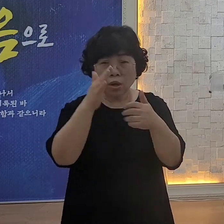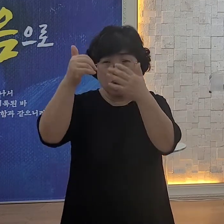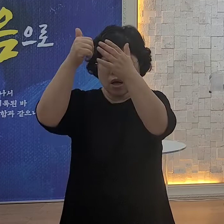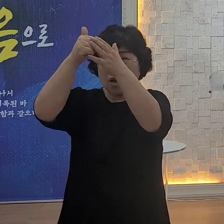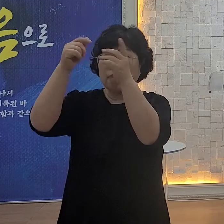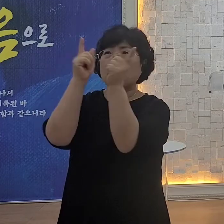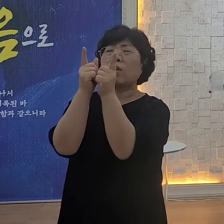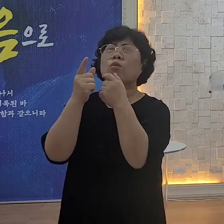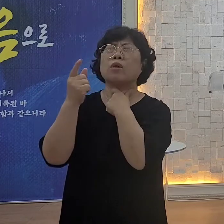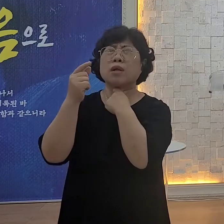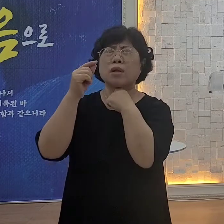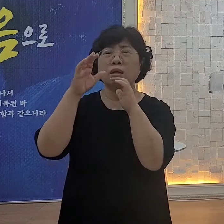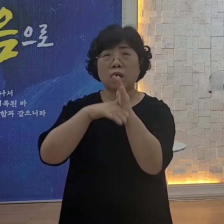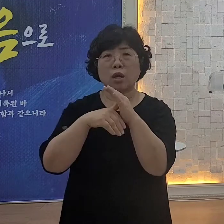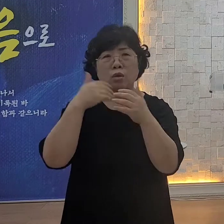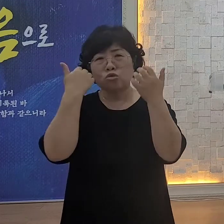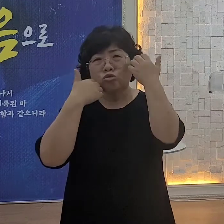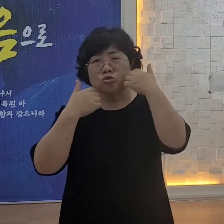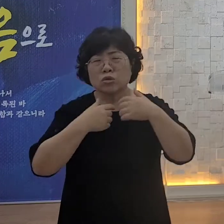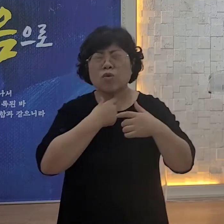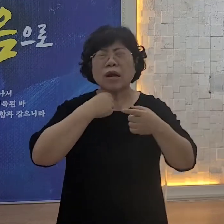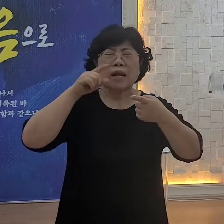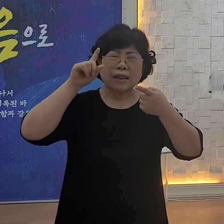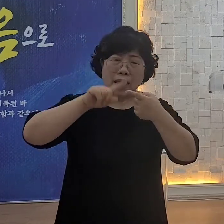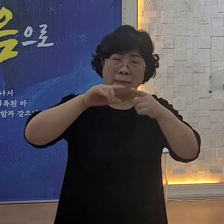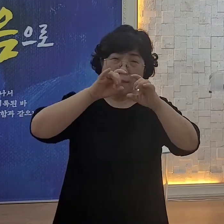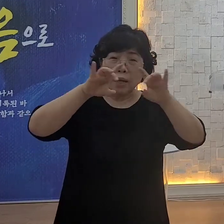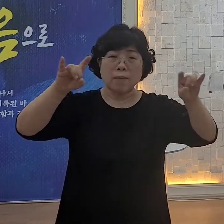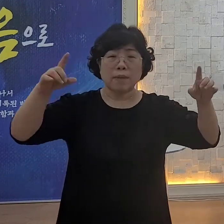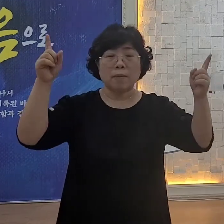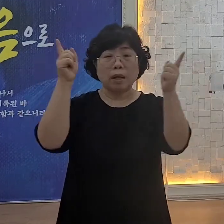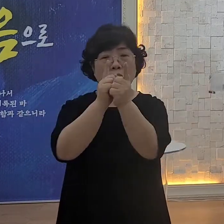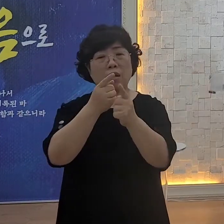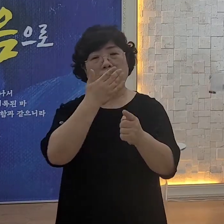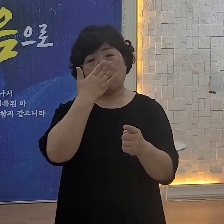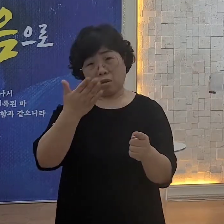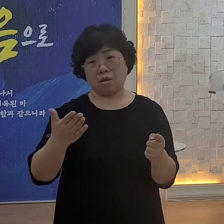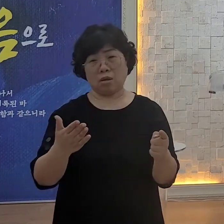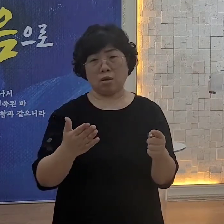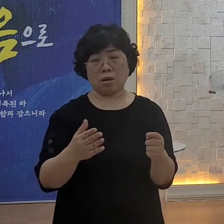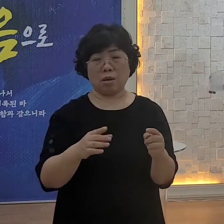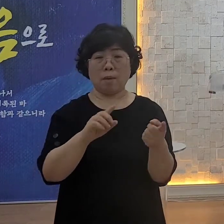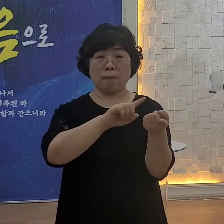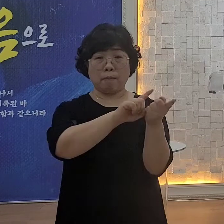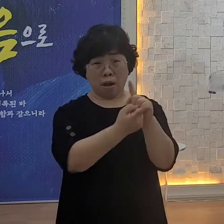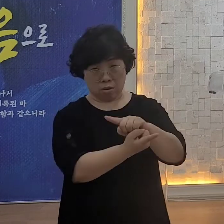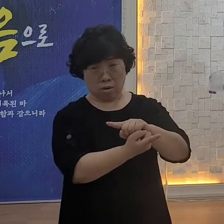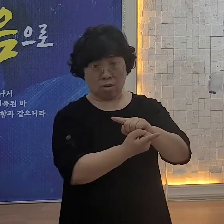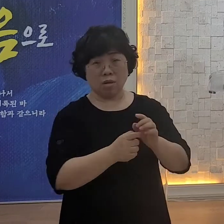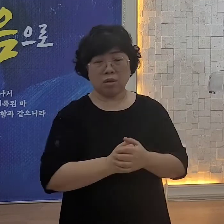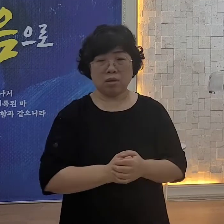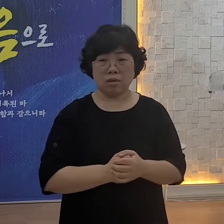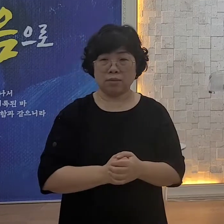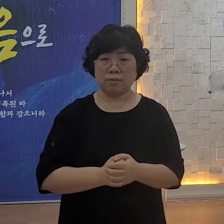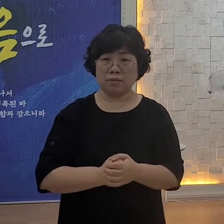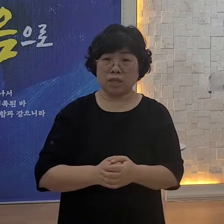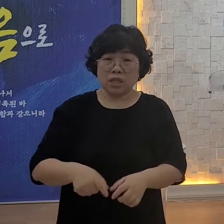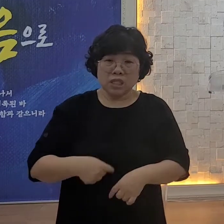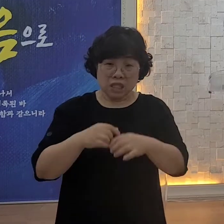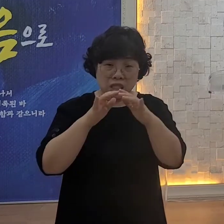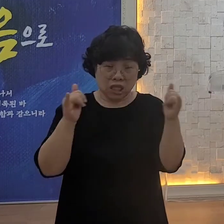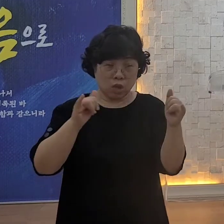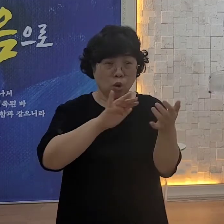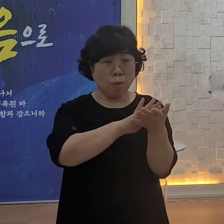싶을 때 마음껏 나아갈 수 있는 이 특권이 바로 우리가 어렵다 하심을 받은 사람들의 오늘 이